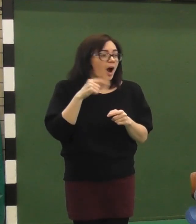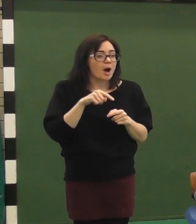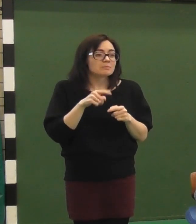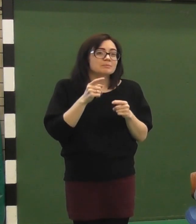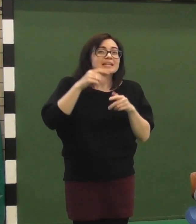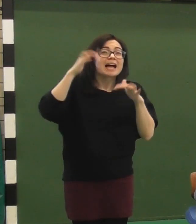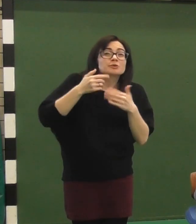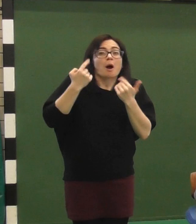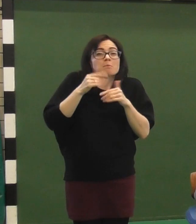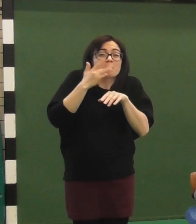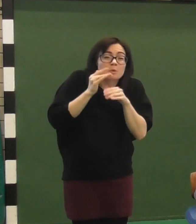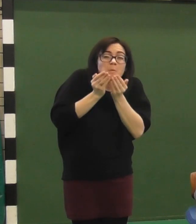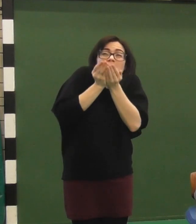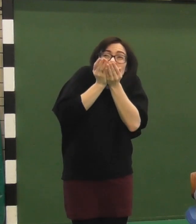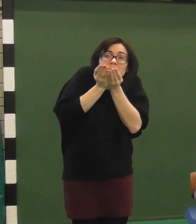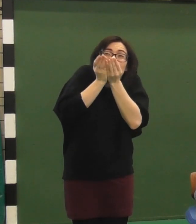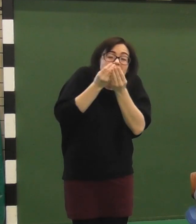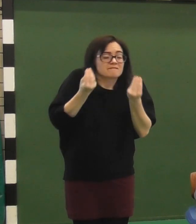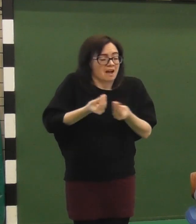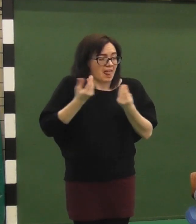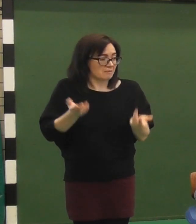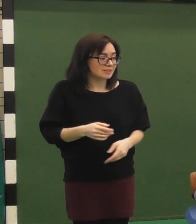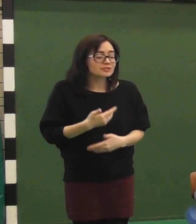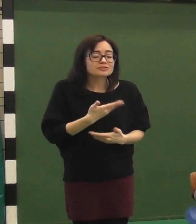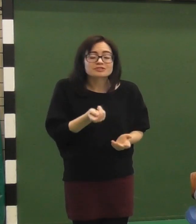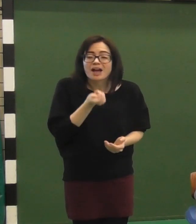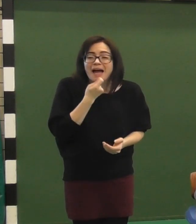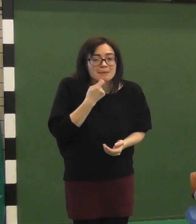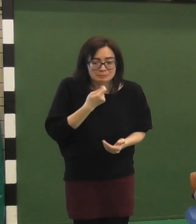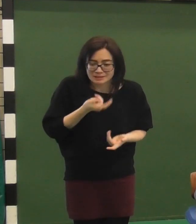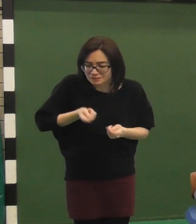tudtuk hinni, és semmi jelenet nem találtunk.